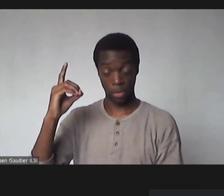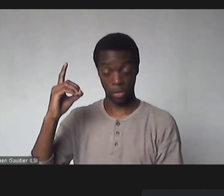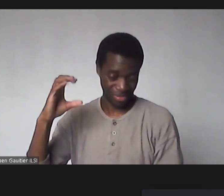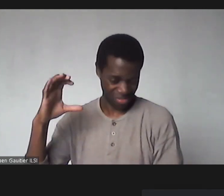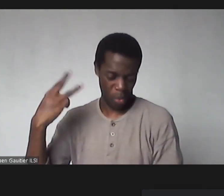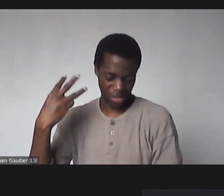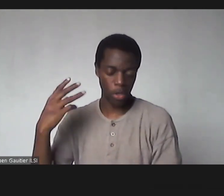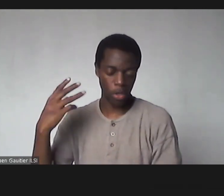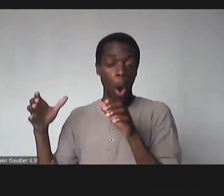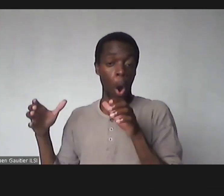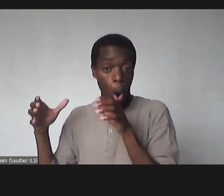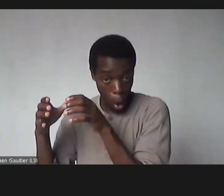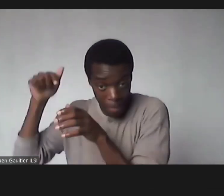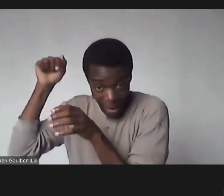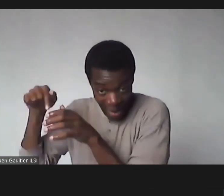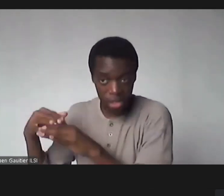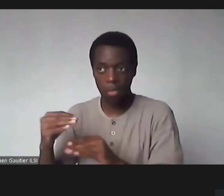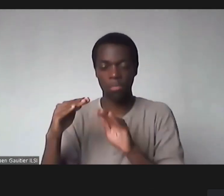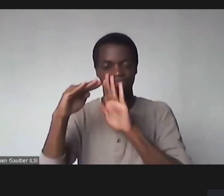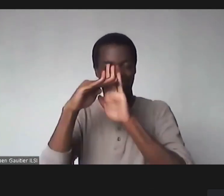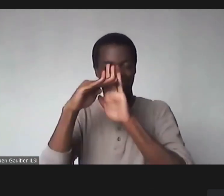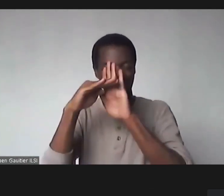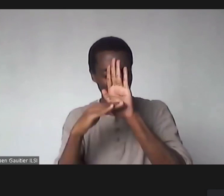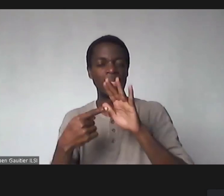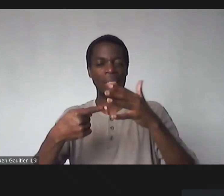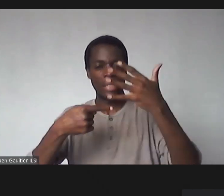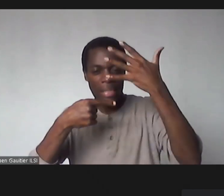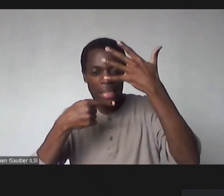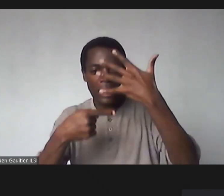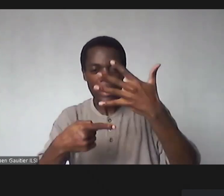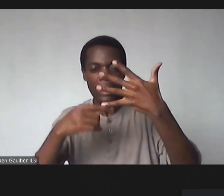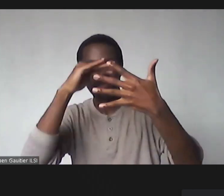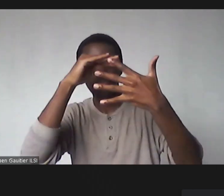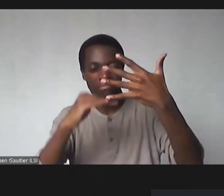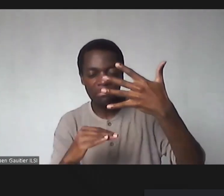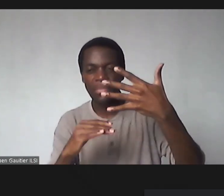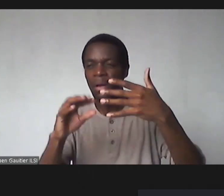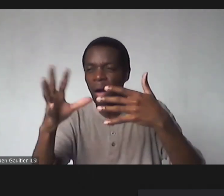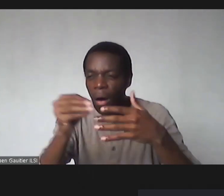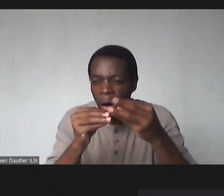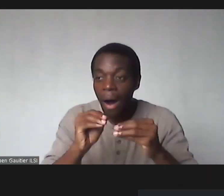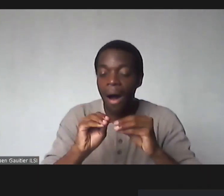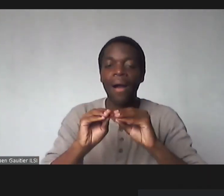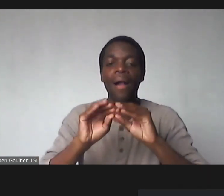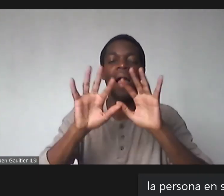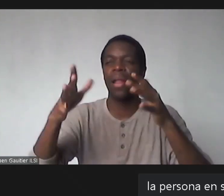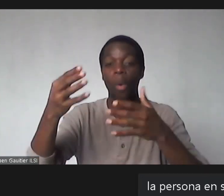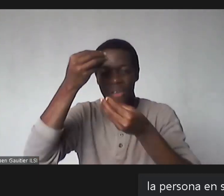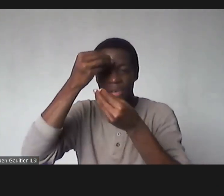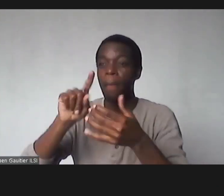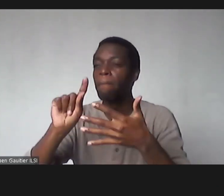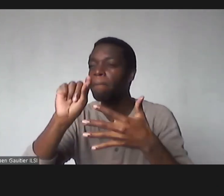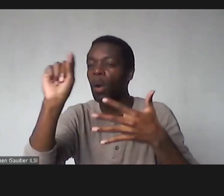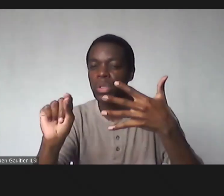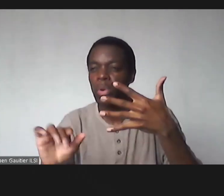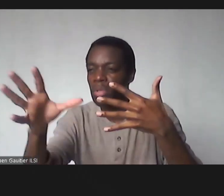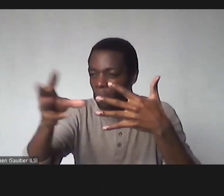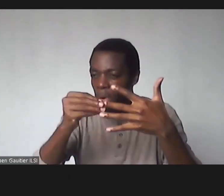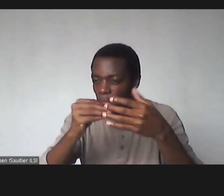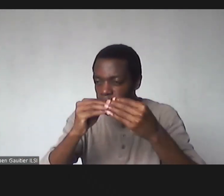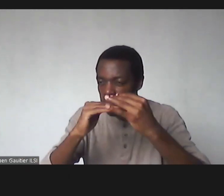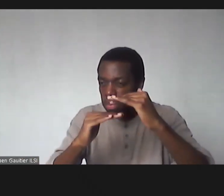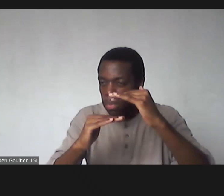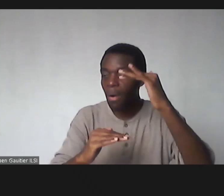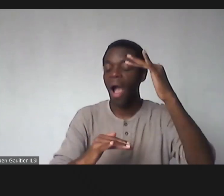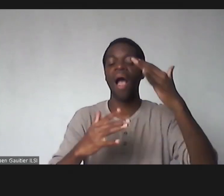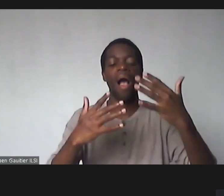la persona que está en su domicilio, que está respondiendo al cuestionario, puede localizar dónde en esta escala de disfuncionalidad. Eso es